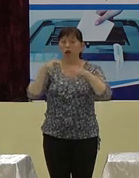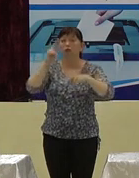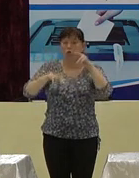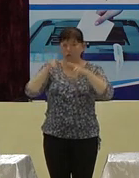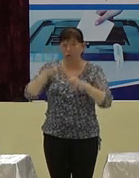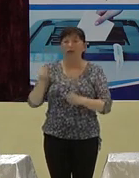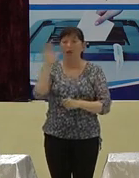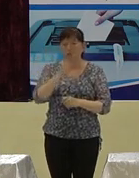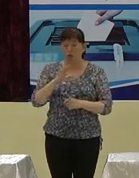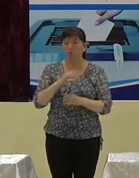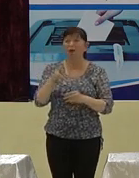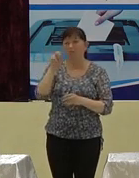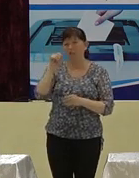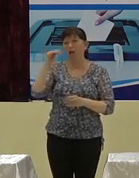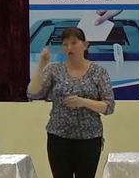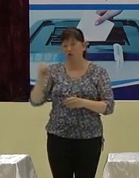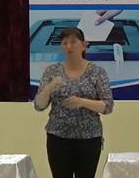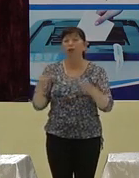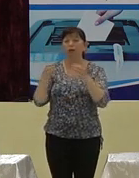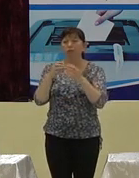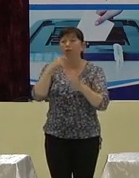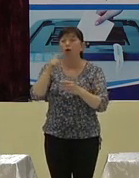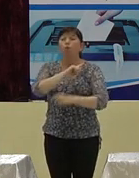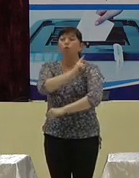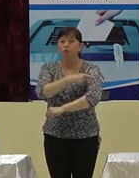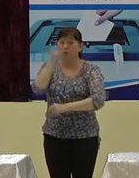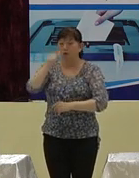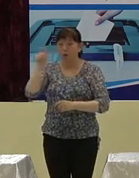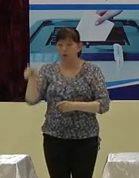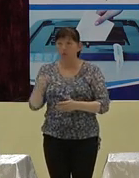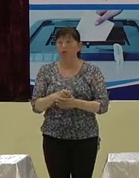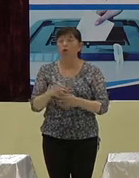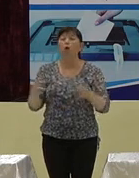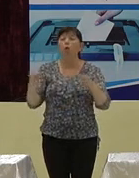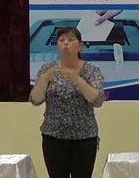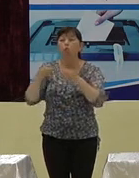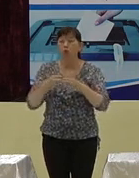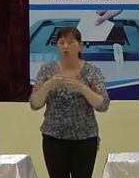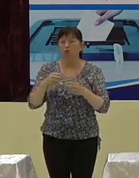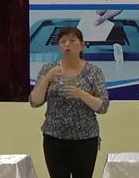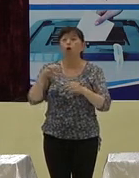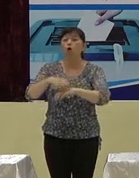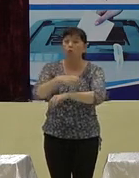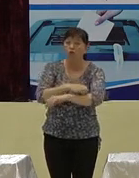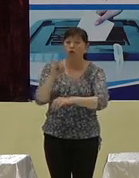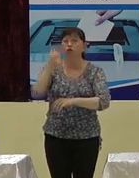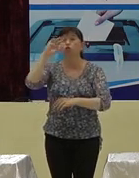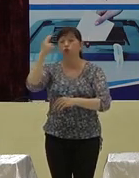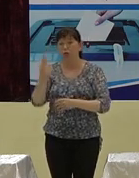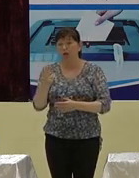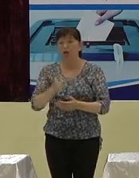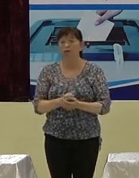Construim Europa Pace, Partidul Politic Puterea Oamenilor, Blocul Electoral al Comuniștilor și